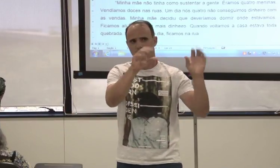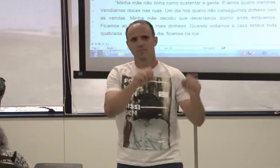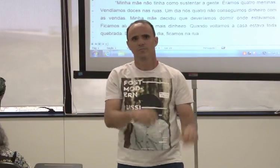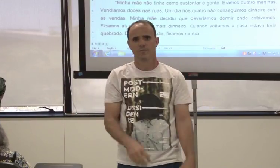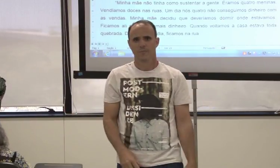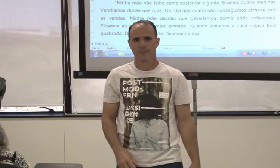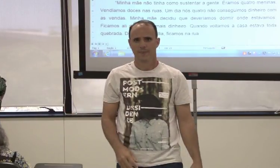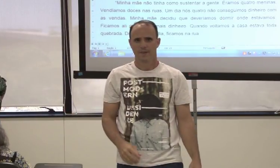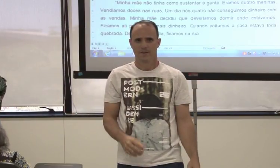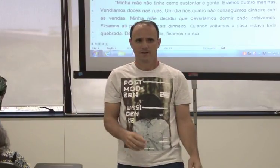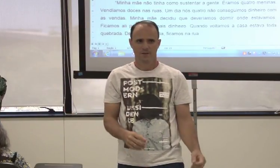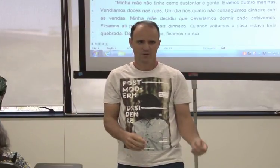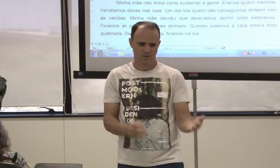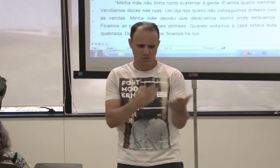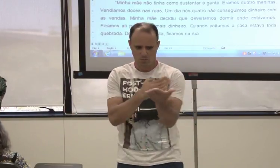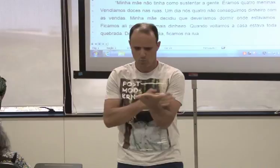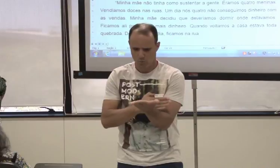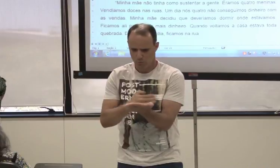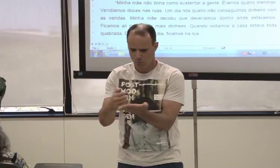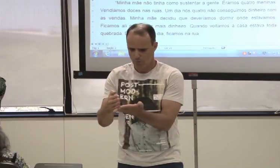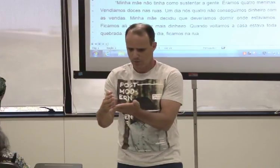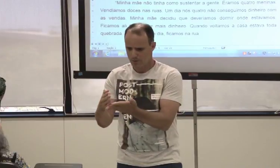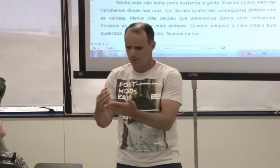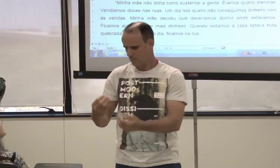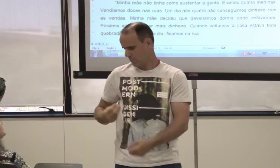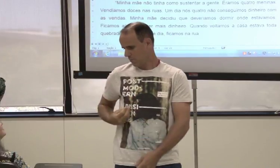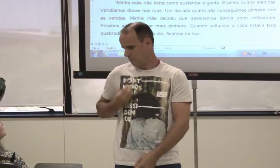Desde aquele dia, ficamos na rua.